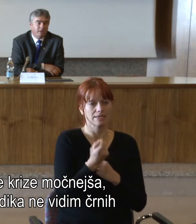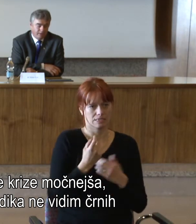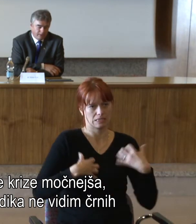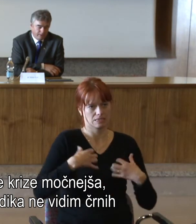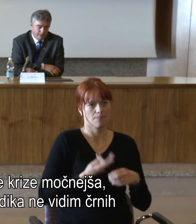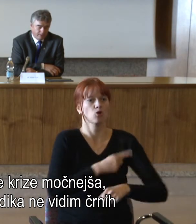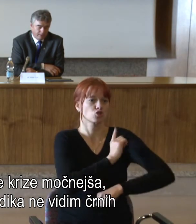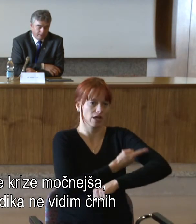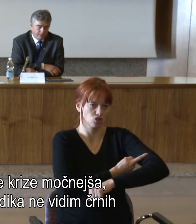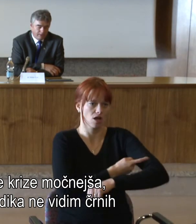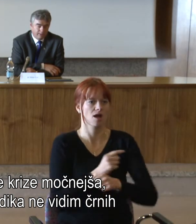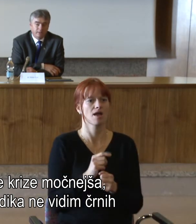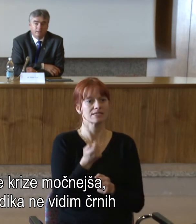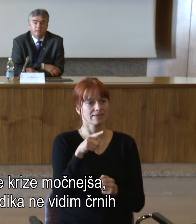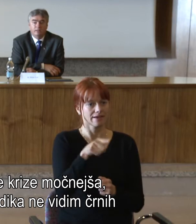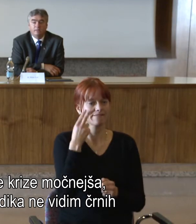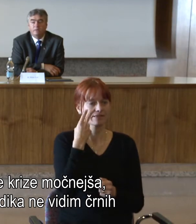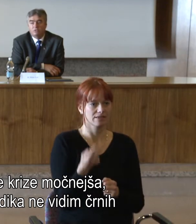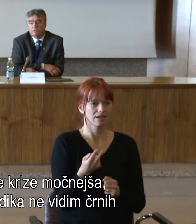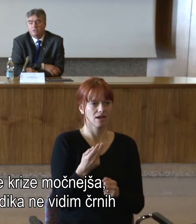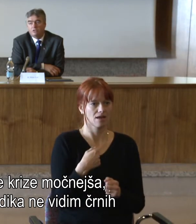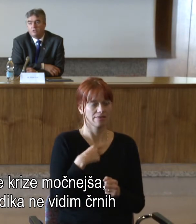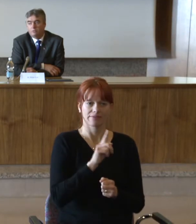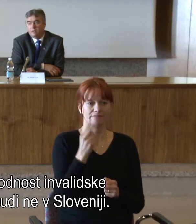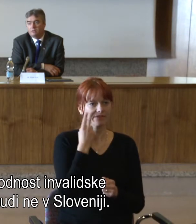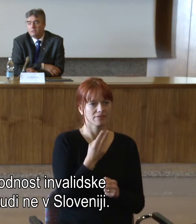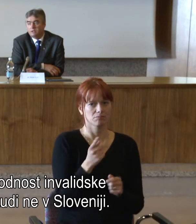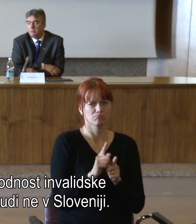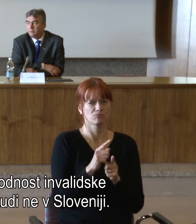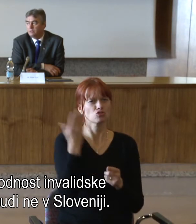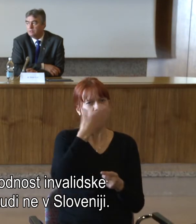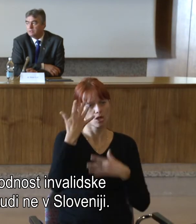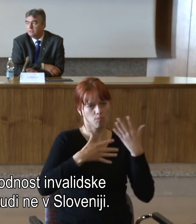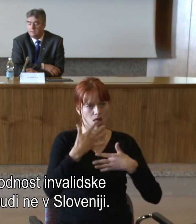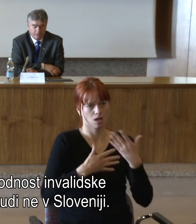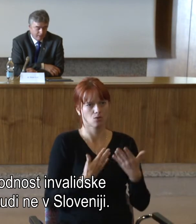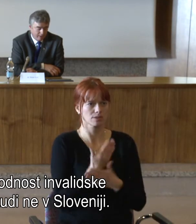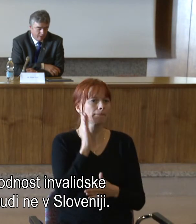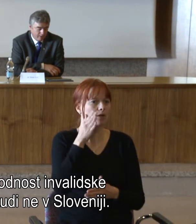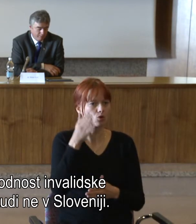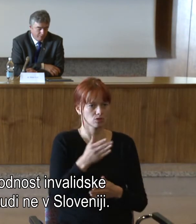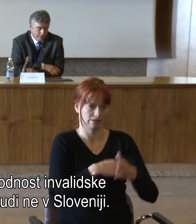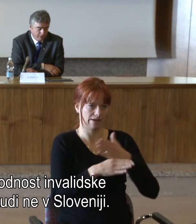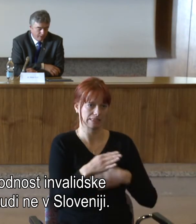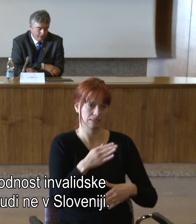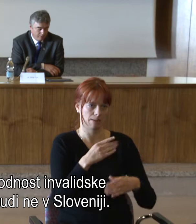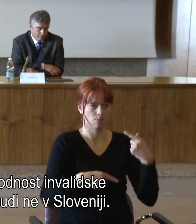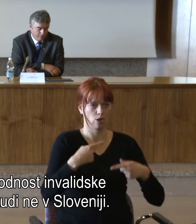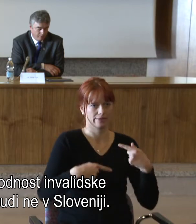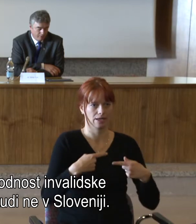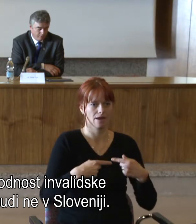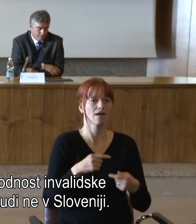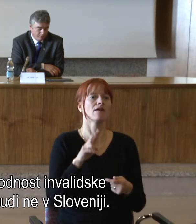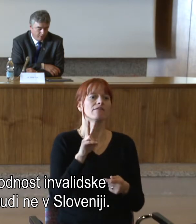da z tega vidika jaz ne vidim črnih oblakov za prihodnost invalidske politike